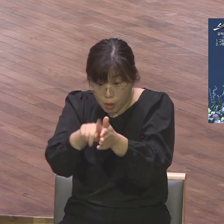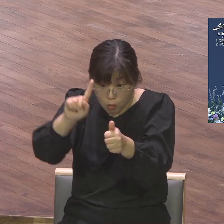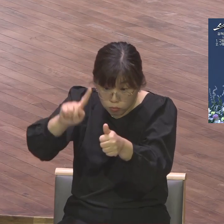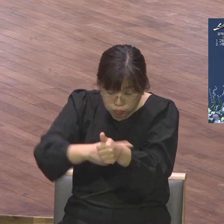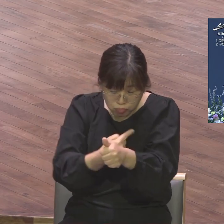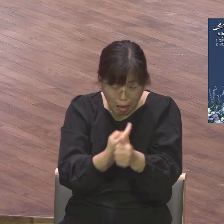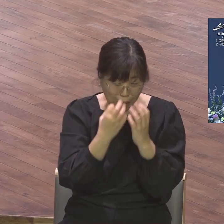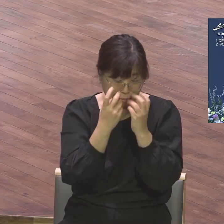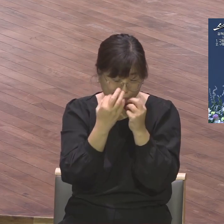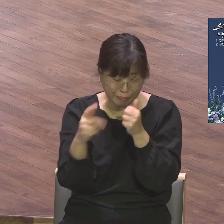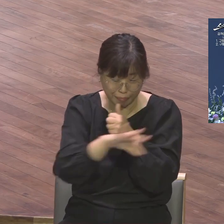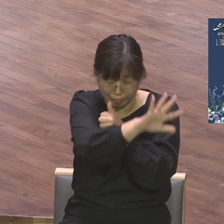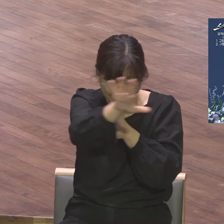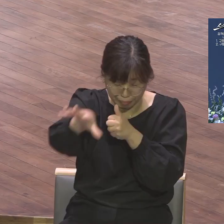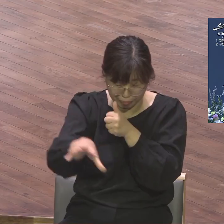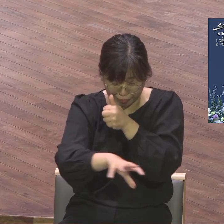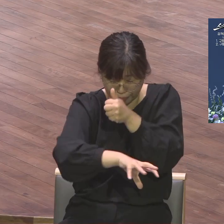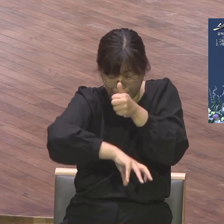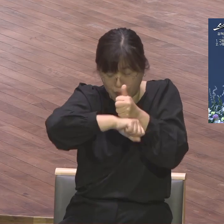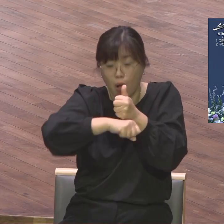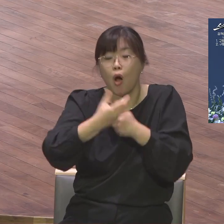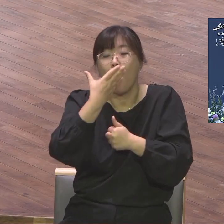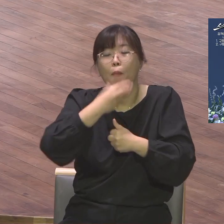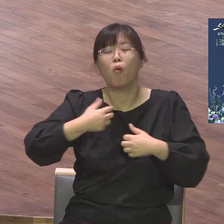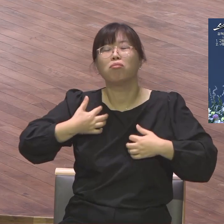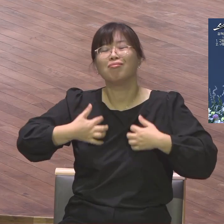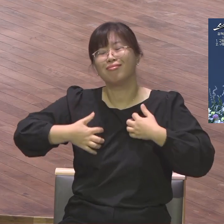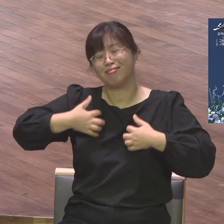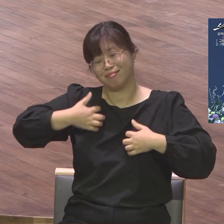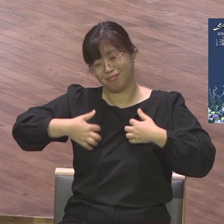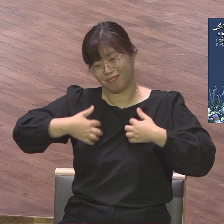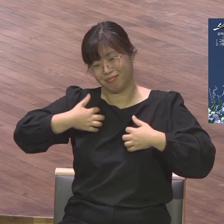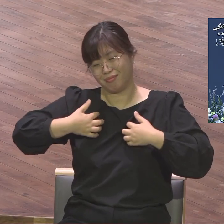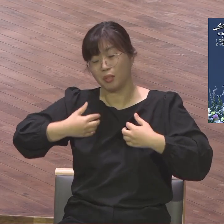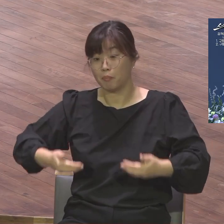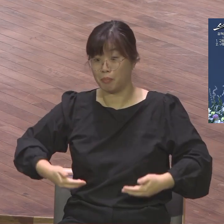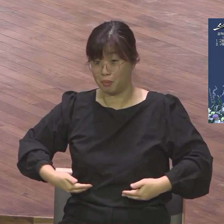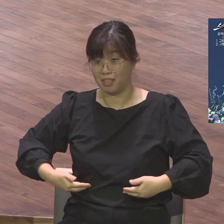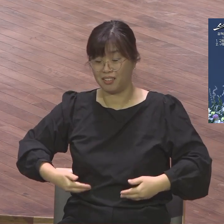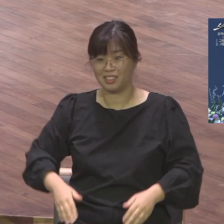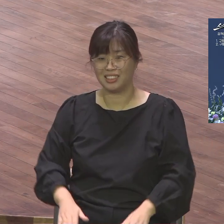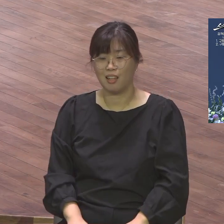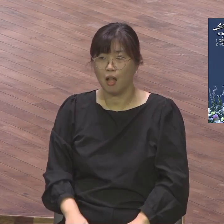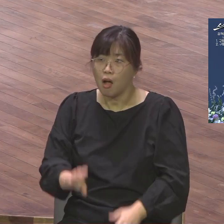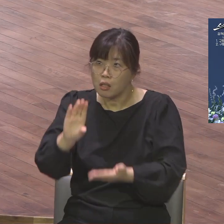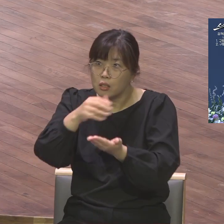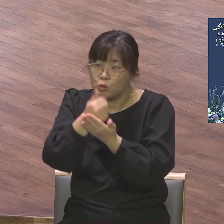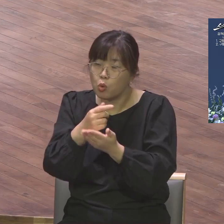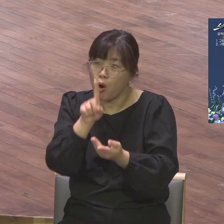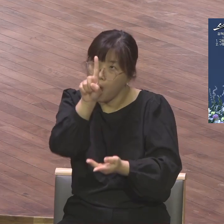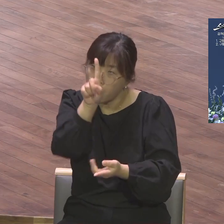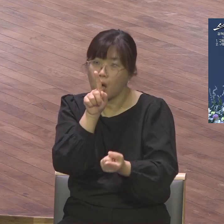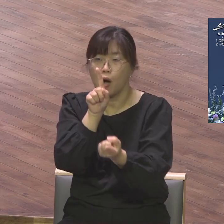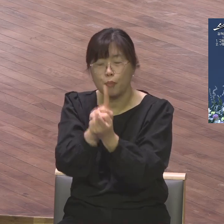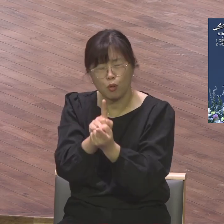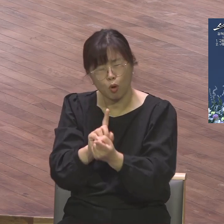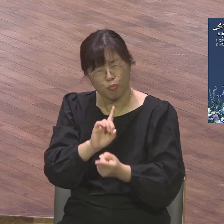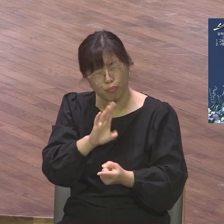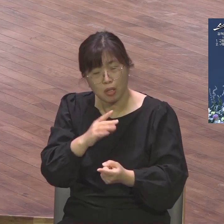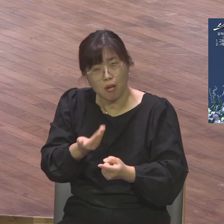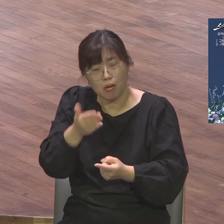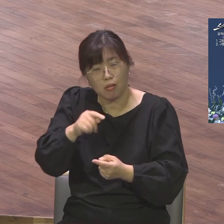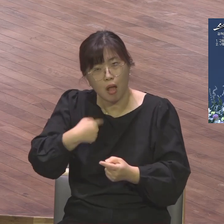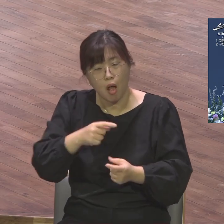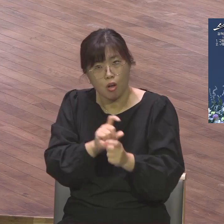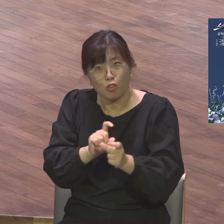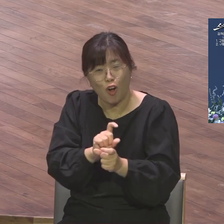거, 그걸 발견해내는 거, 좀 더 체험하고, 좀 더 체험하고, 더 깊이 체험하는 이 맛을 보는 게